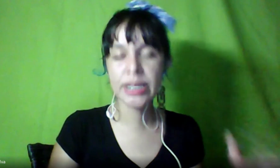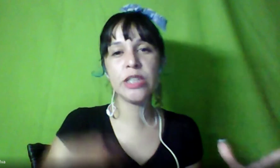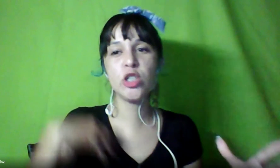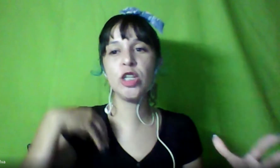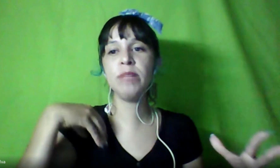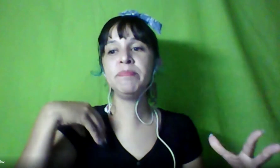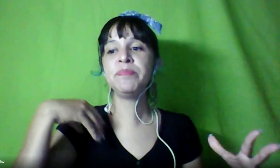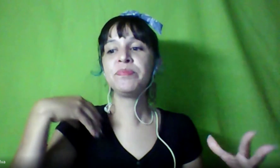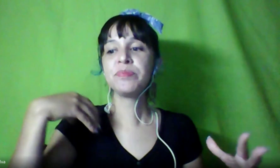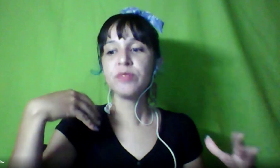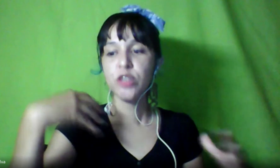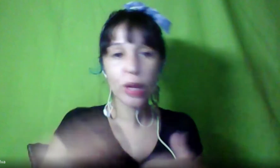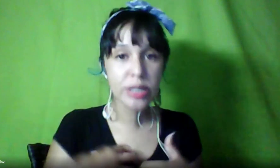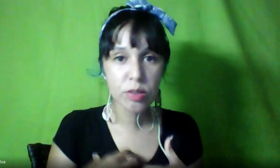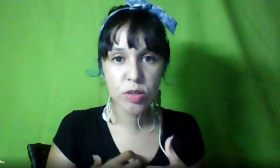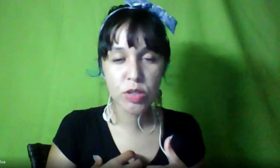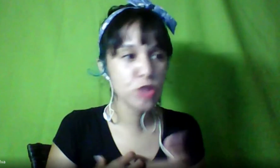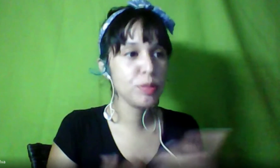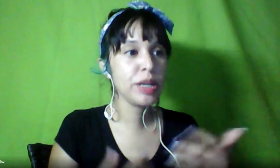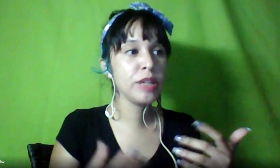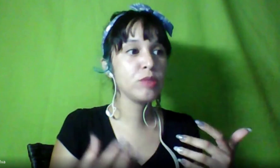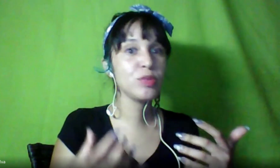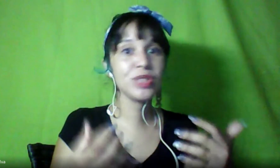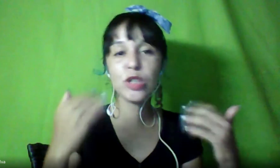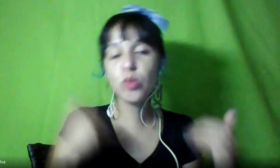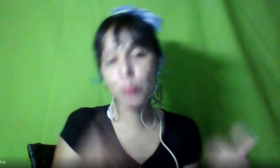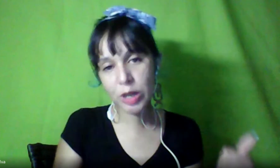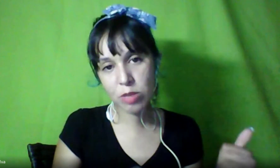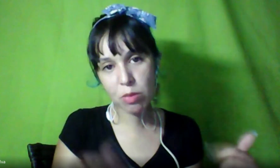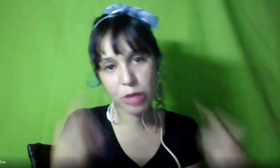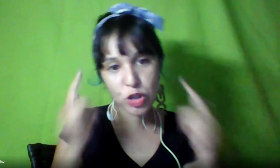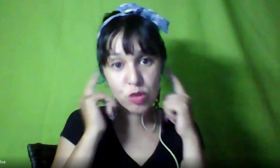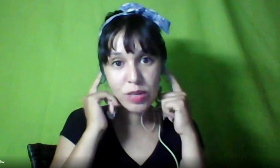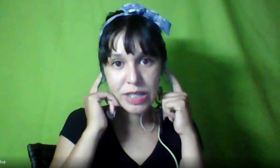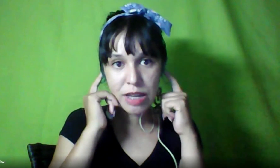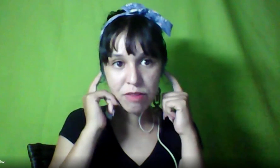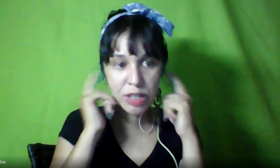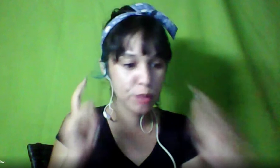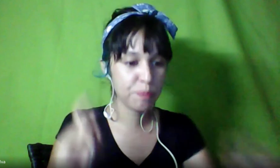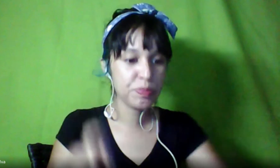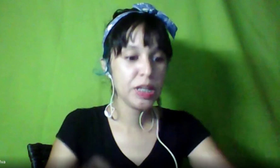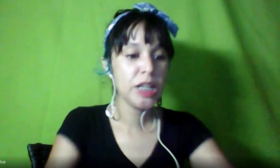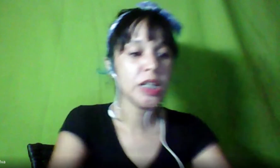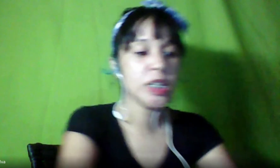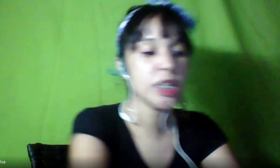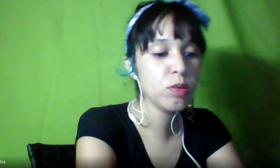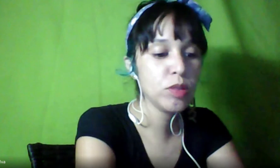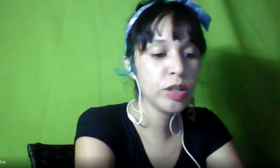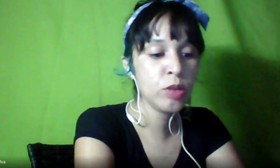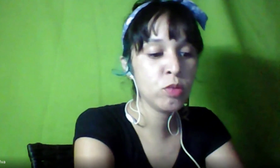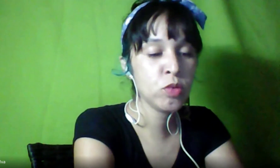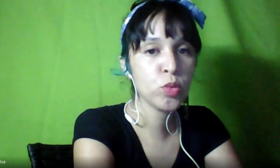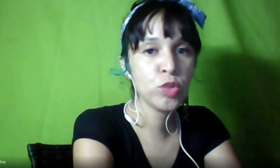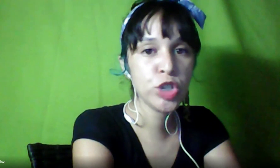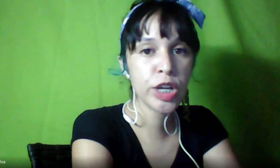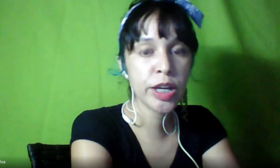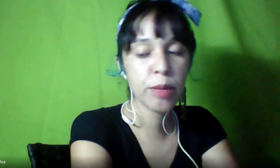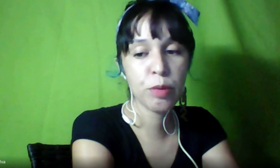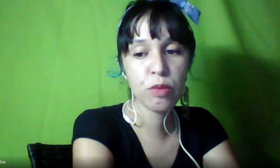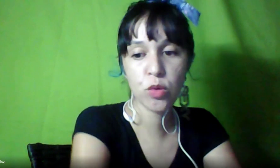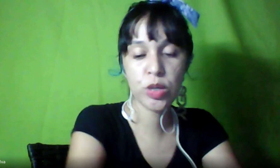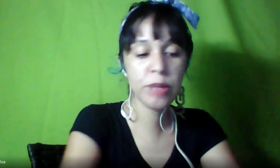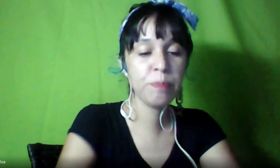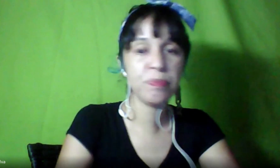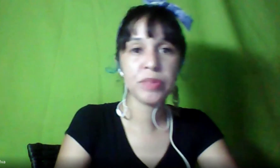se sente, de quais são os seus sentimentos, e principalmente nos faz refletir. Então, eu vou tirar aqui